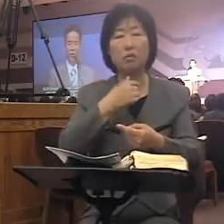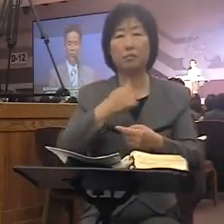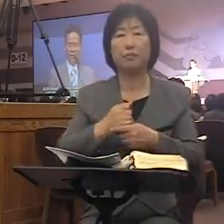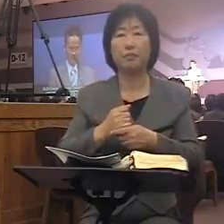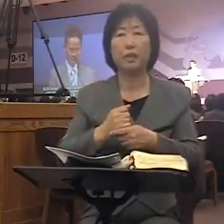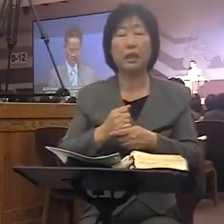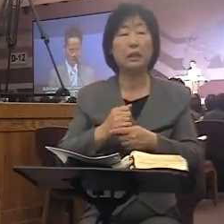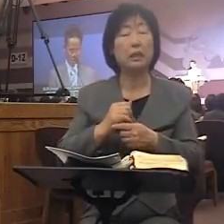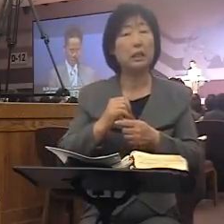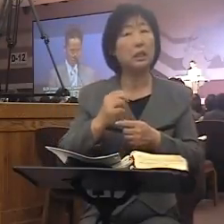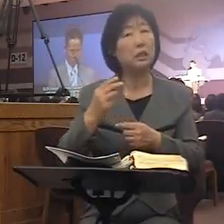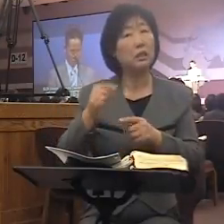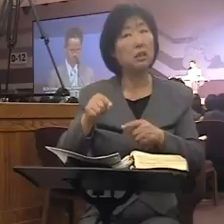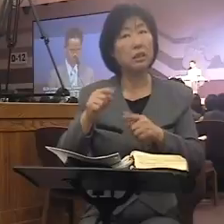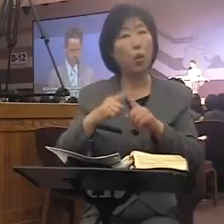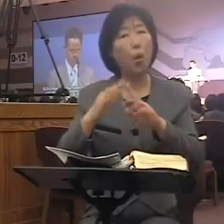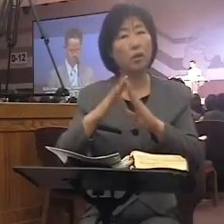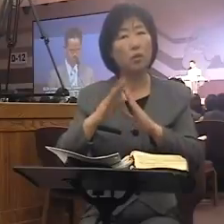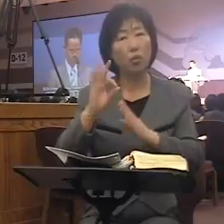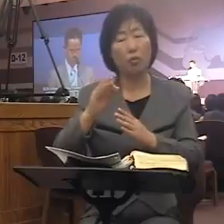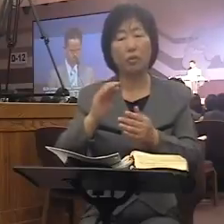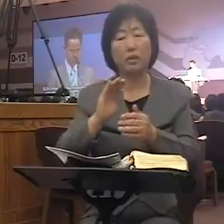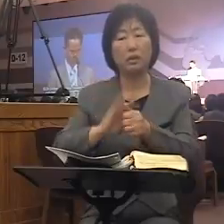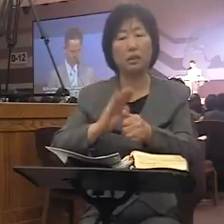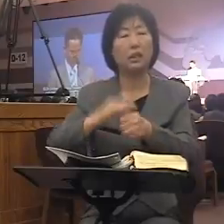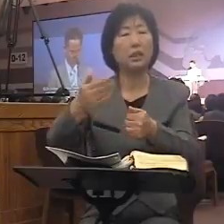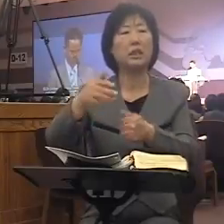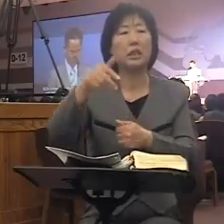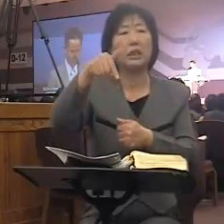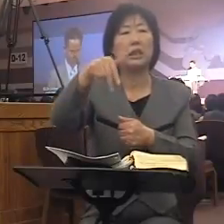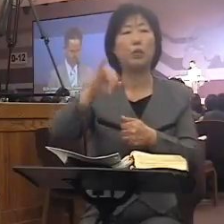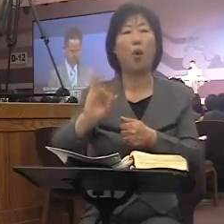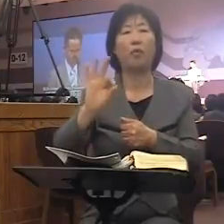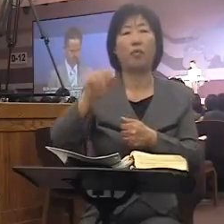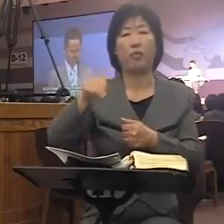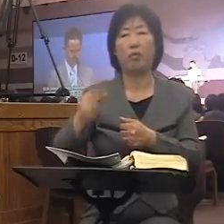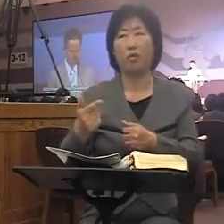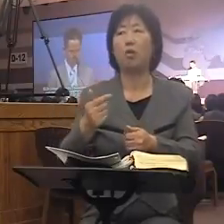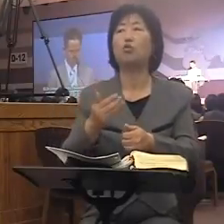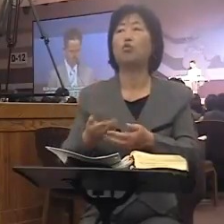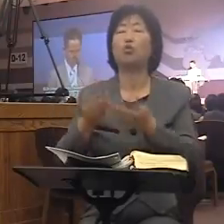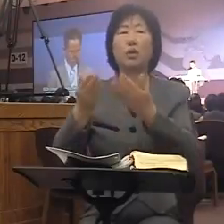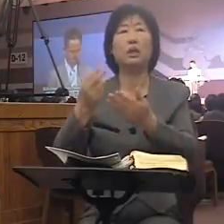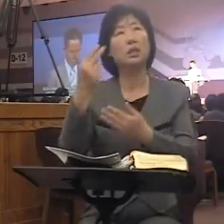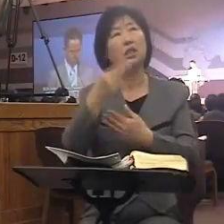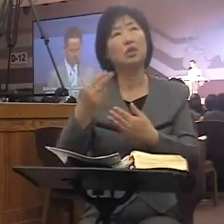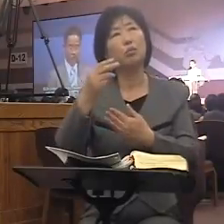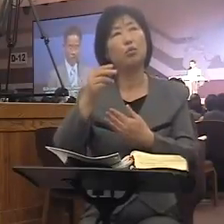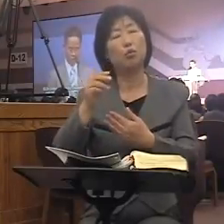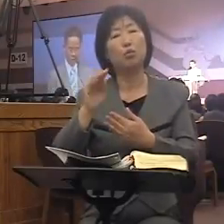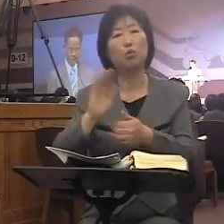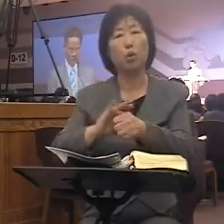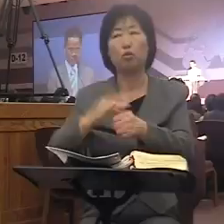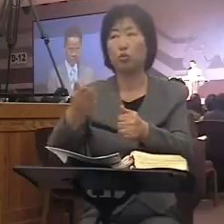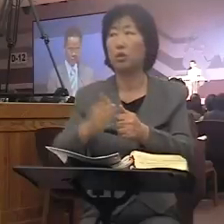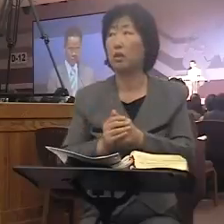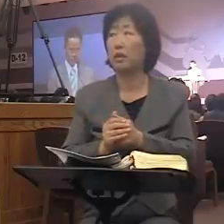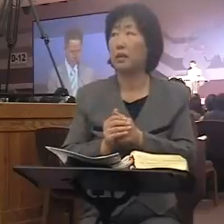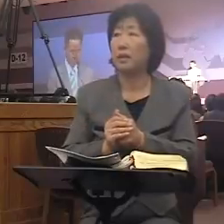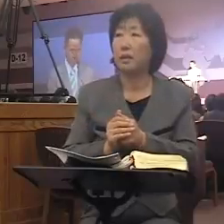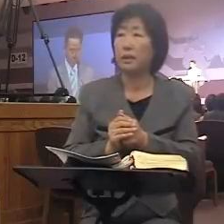장학금으로 지원을 합니다. 그러니까 여러분 꼭 이 기회를 놓치지 마시기를 바랍니다. 시큐리티 사역